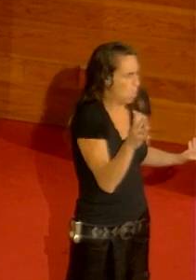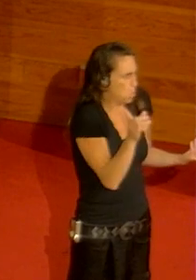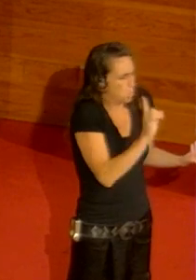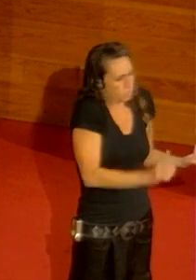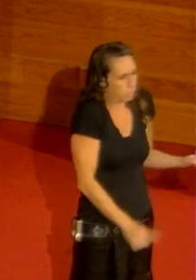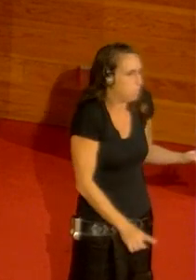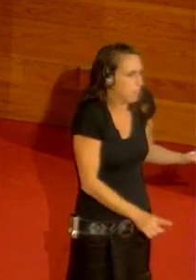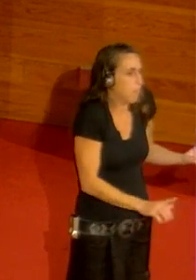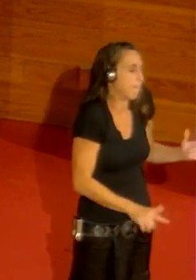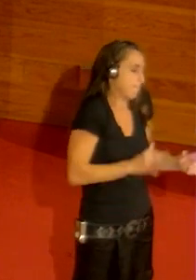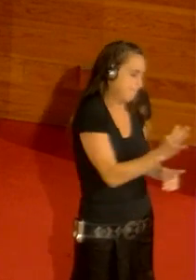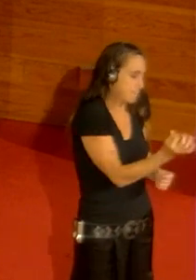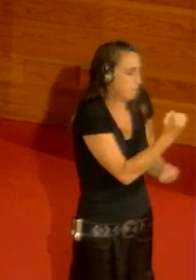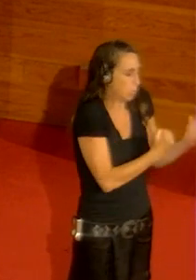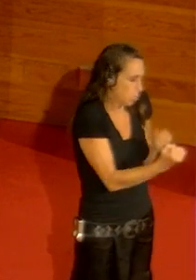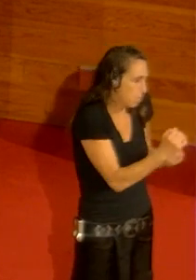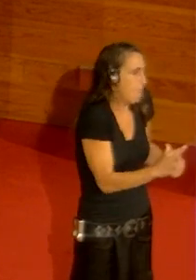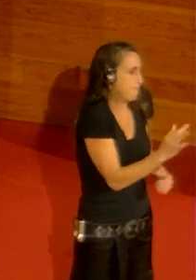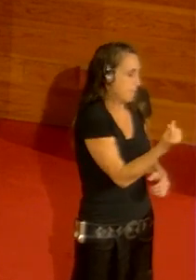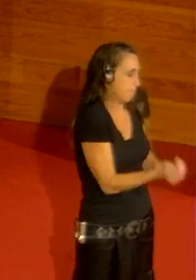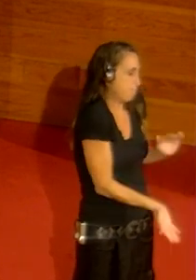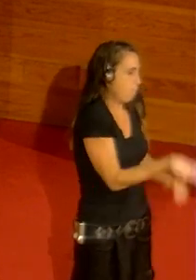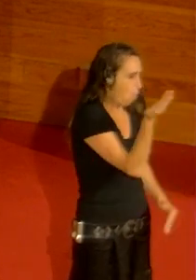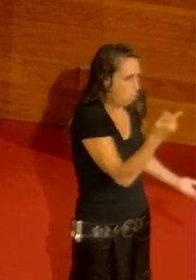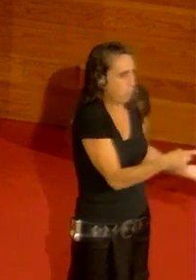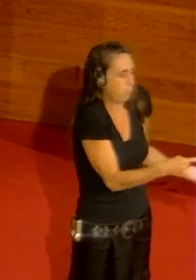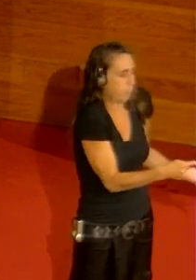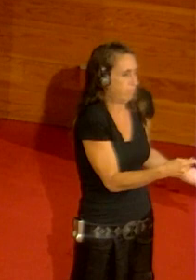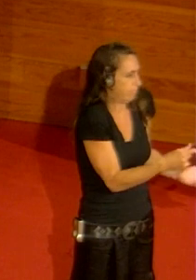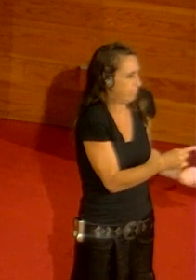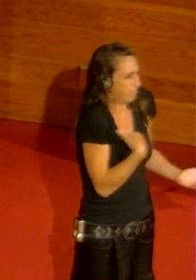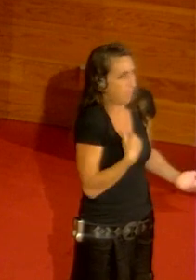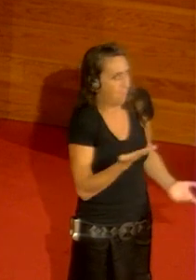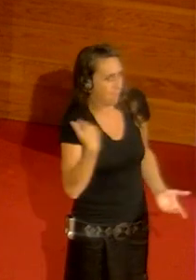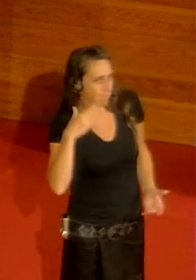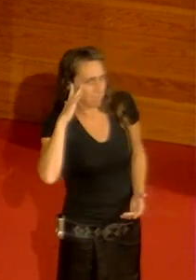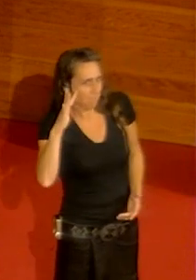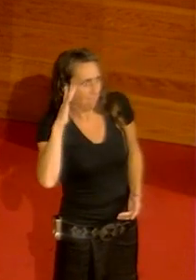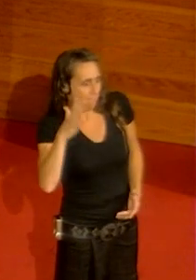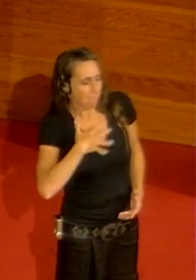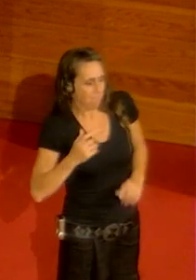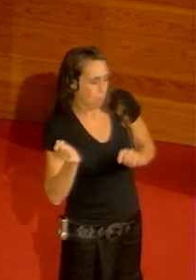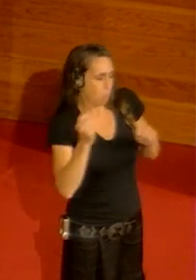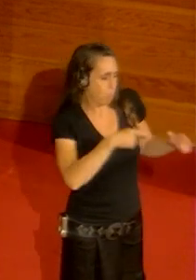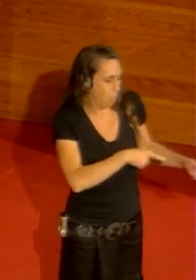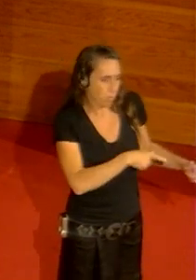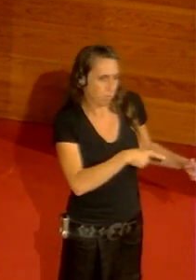pero fundamentalmente es porque no es el país al que Ellos pensaban que al que ellos quisieron emigrar